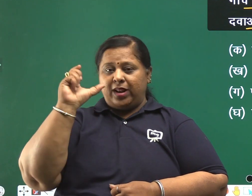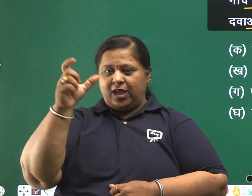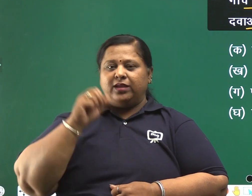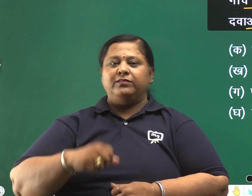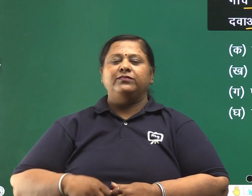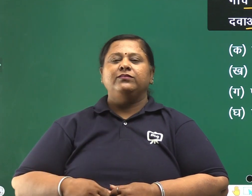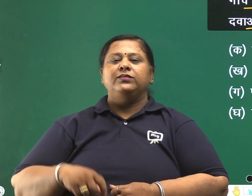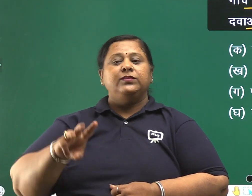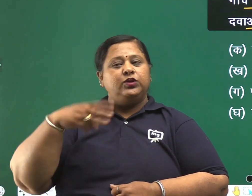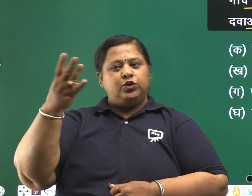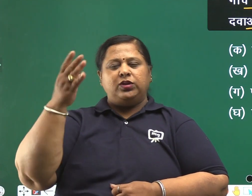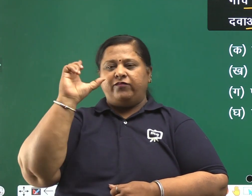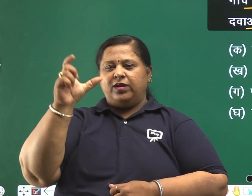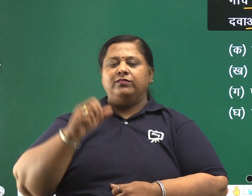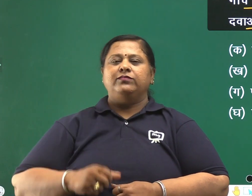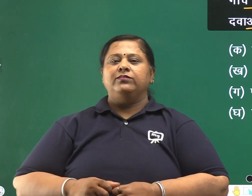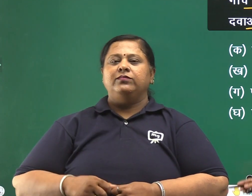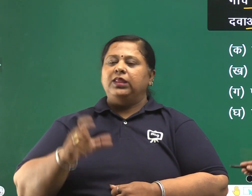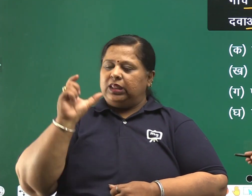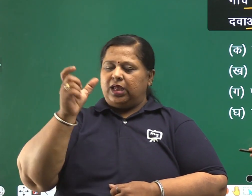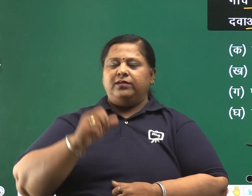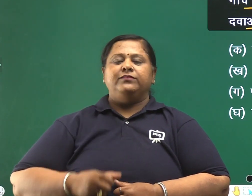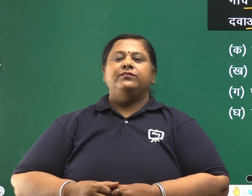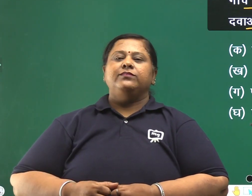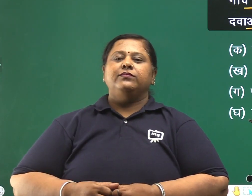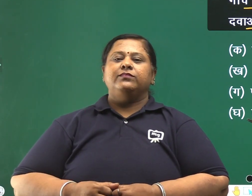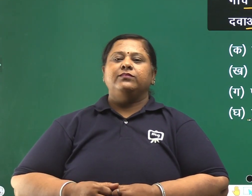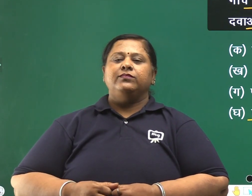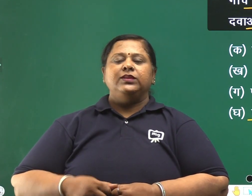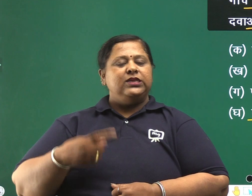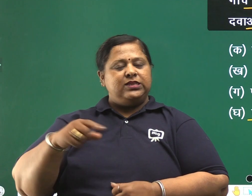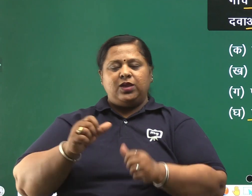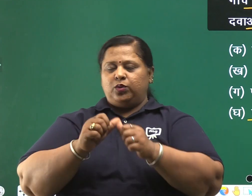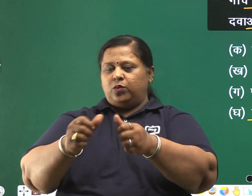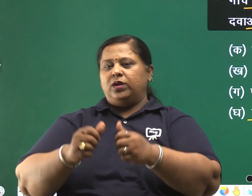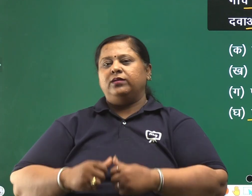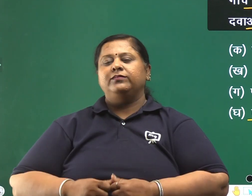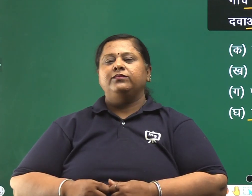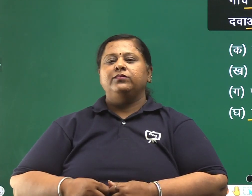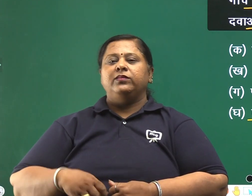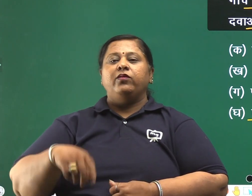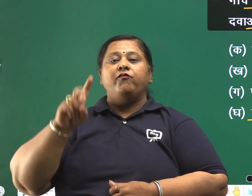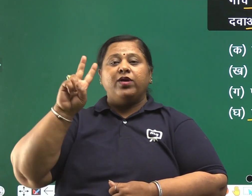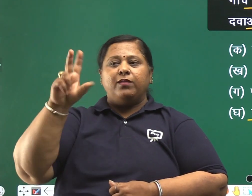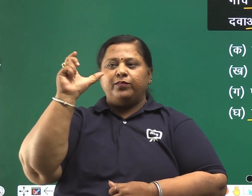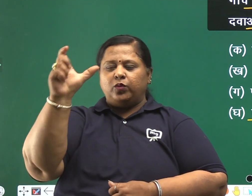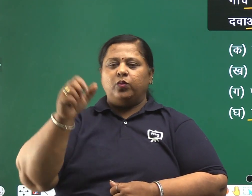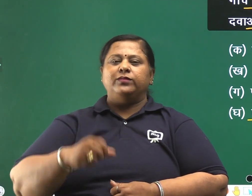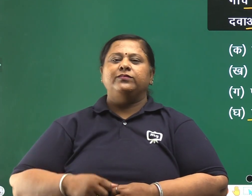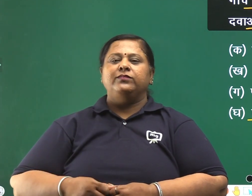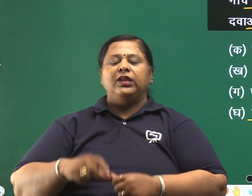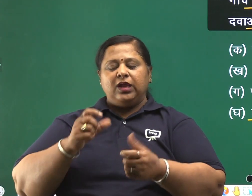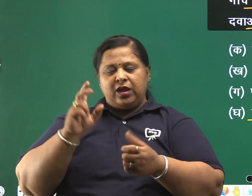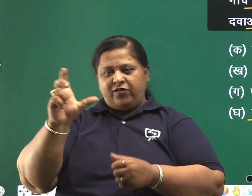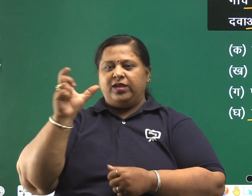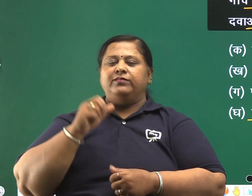पलाई और चौथा विकल्प देई। सही उत्तर होगा विकल्प संख्या 2